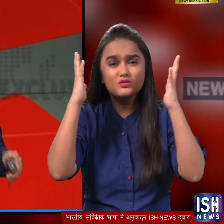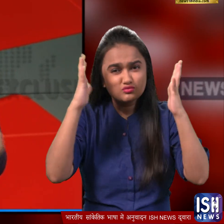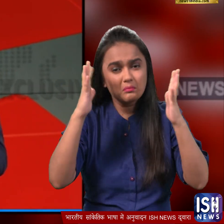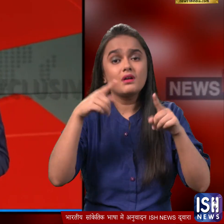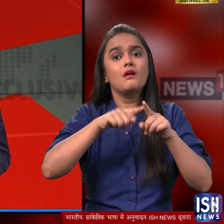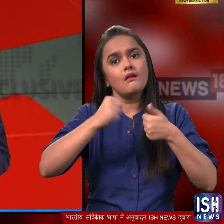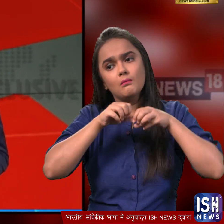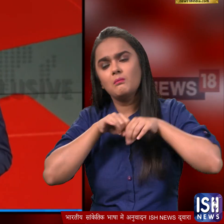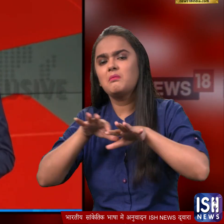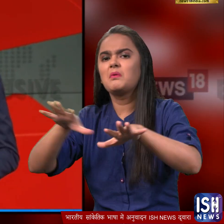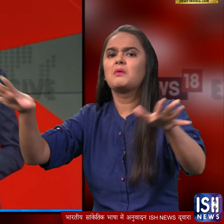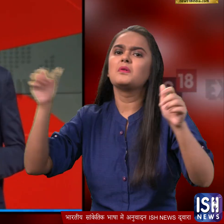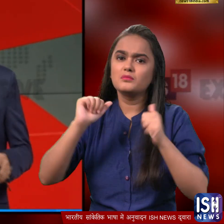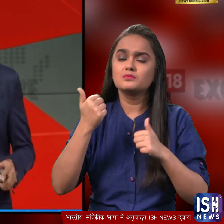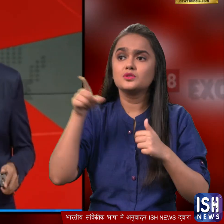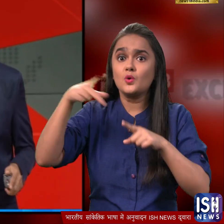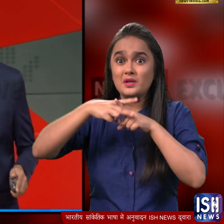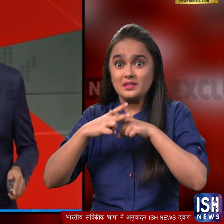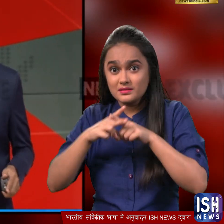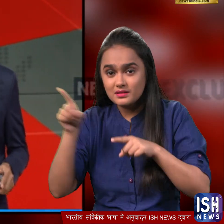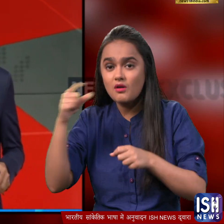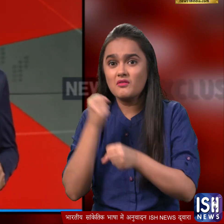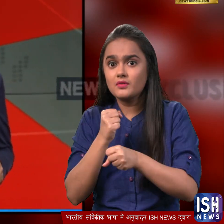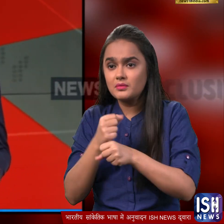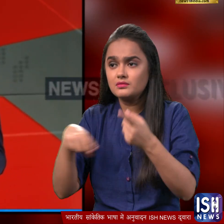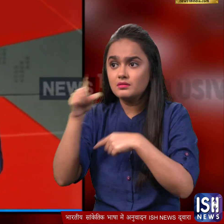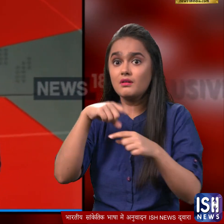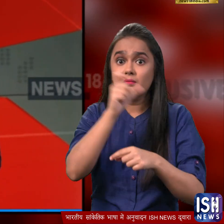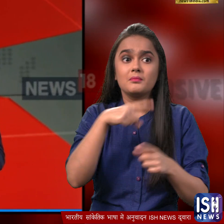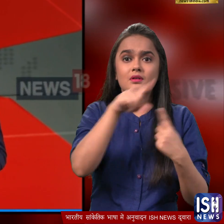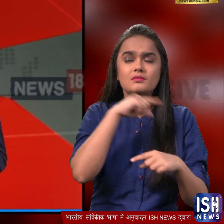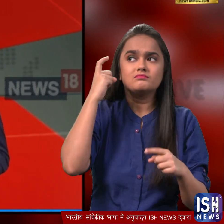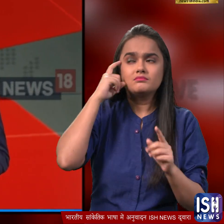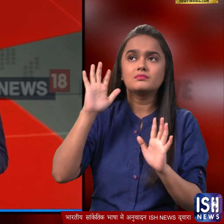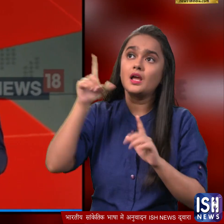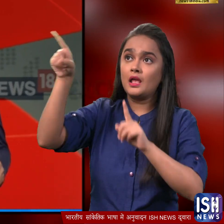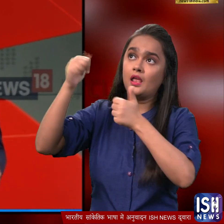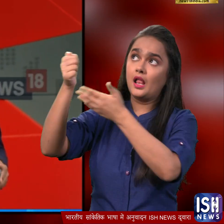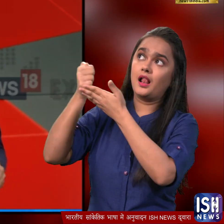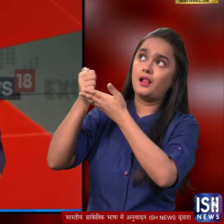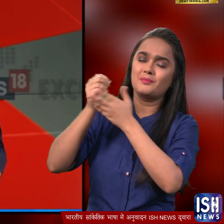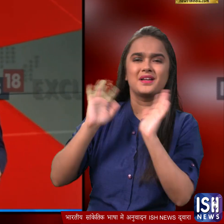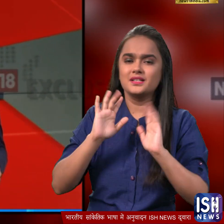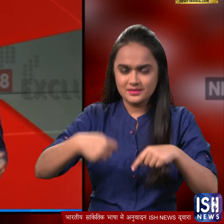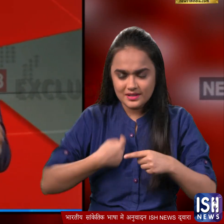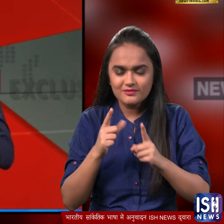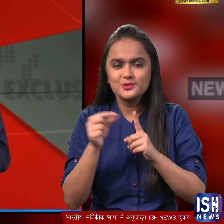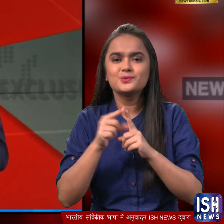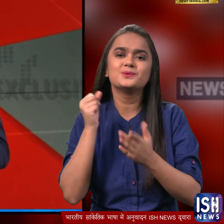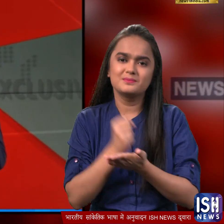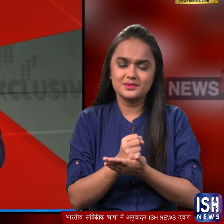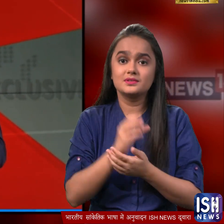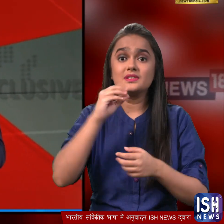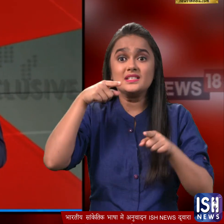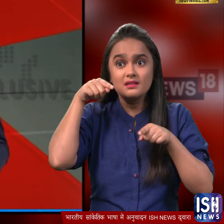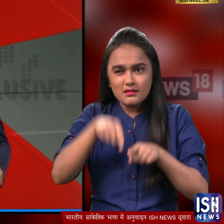भी उसी पानी में पनपते हैं, जिनसे निपटने के लिए नगर निगम या प्रशासन के भरोसे रहने से काम नहीं चलेगा। और यही संदेश